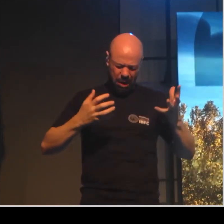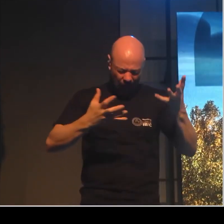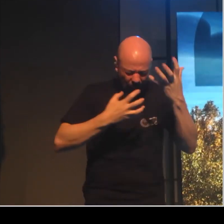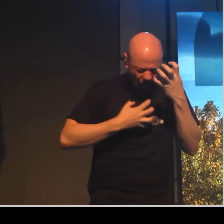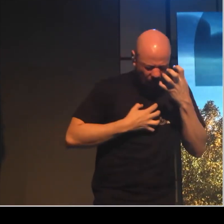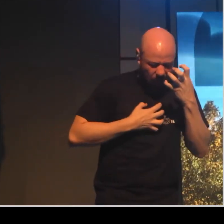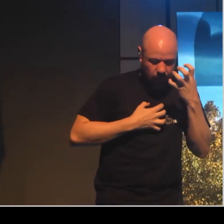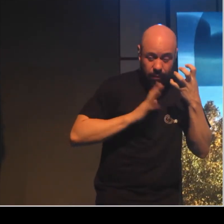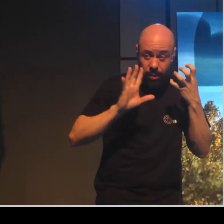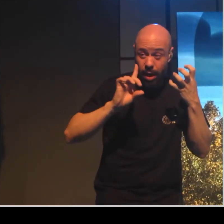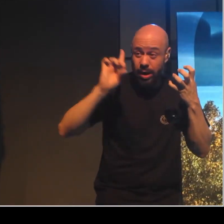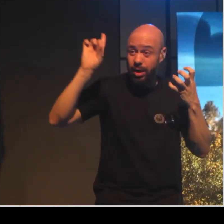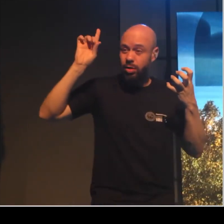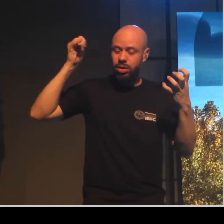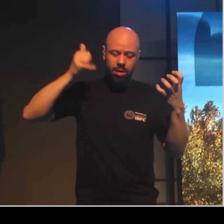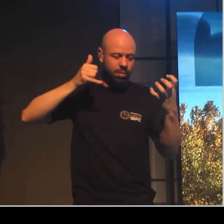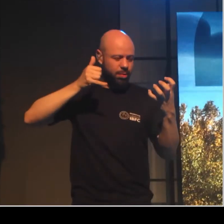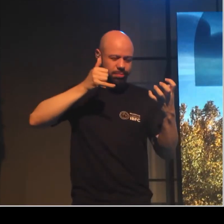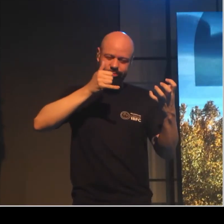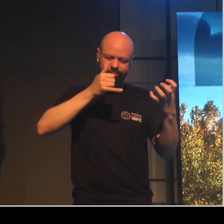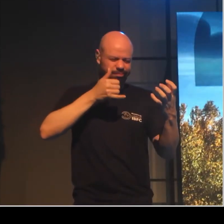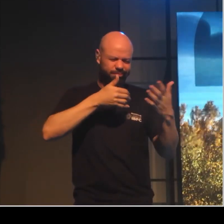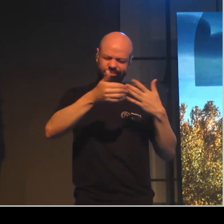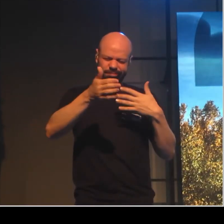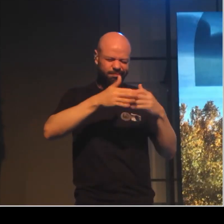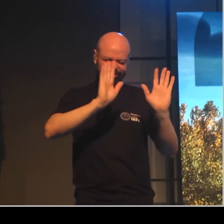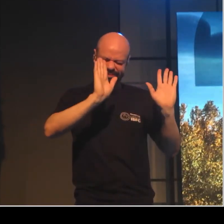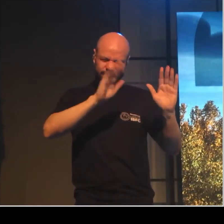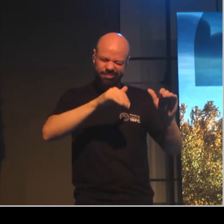Natal é Deus dizendo que o seu passado pode ser perdoado.